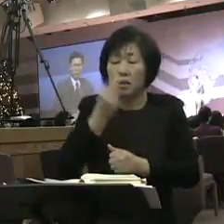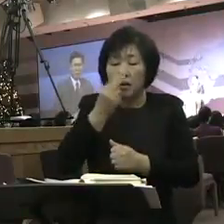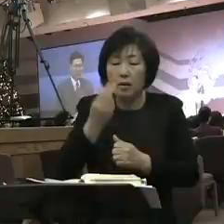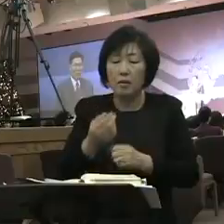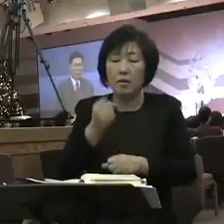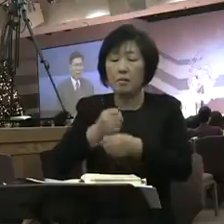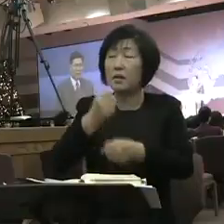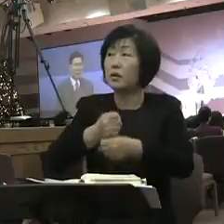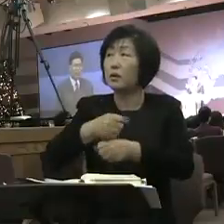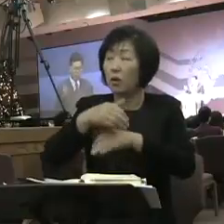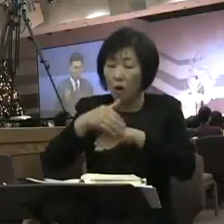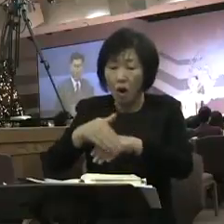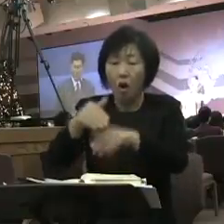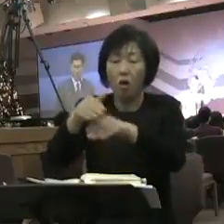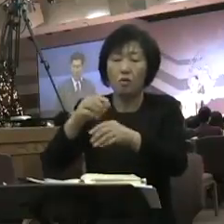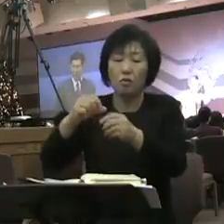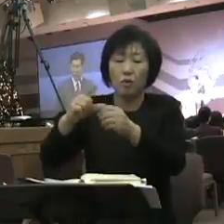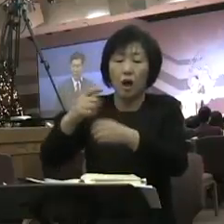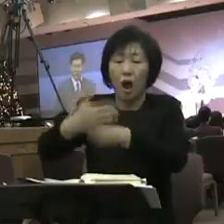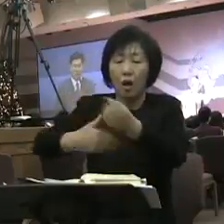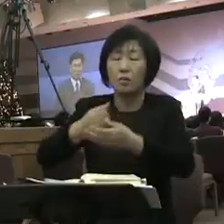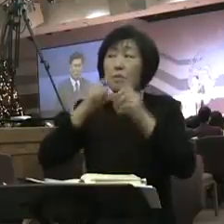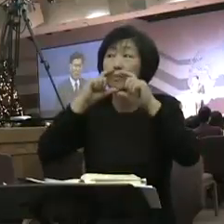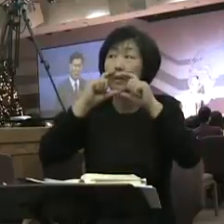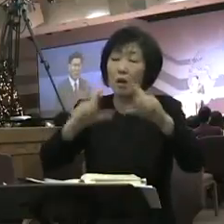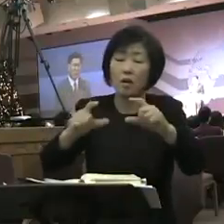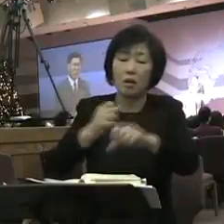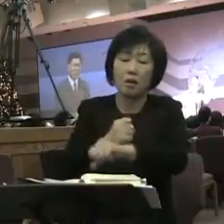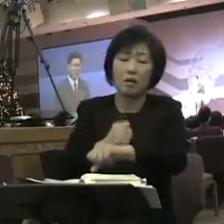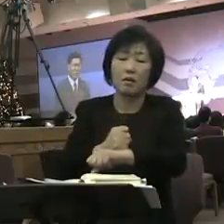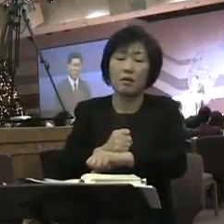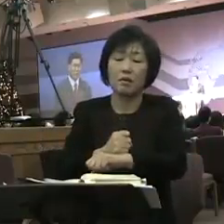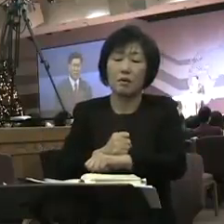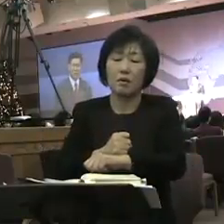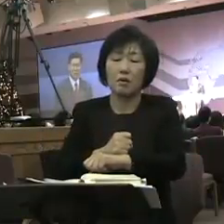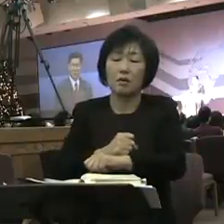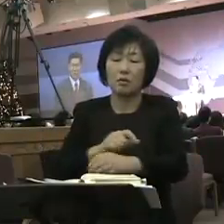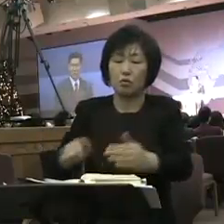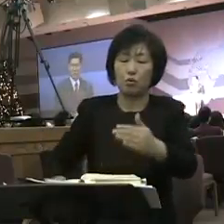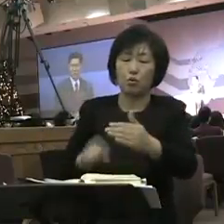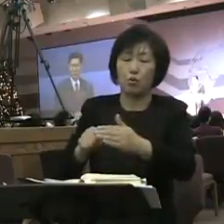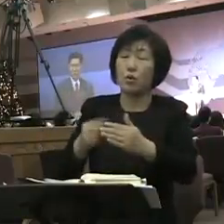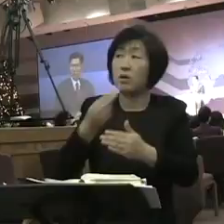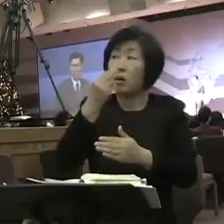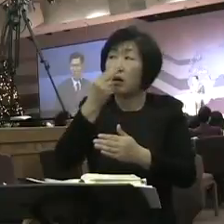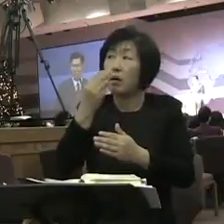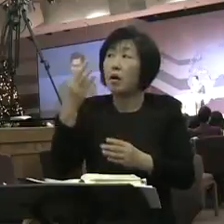그러한 그 부분으로 하나님 우리에게 오늘 명령을 하세요. 여러분 우리 속에 담겨져 있는 생명은요